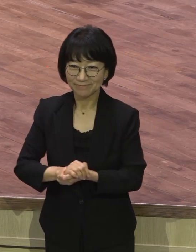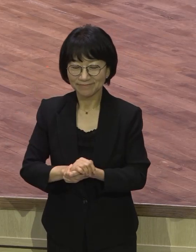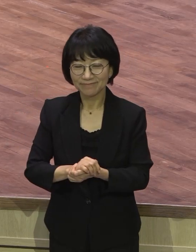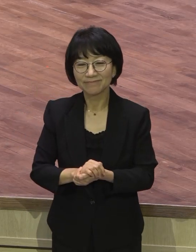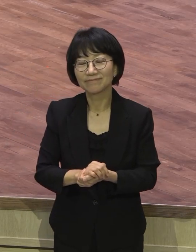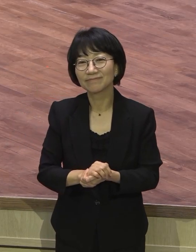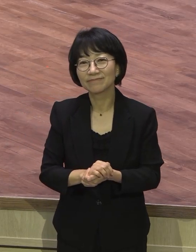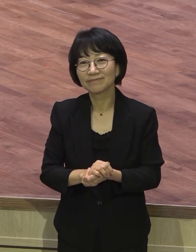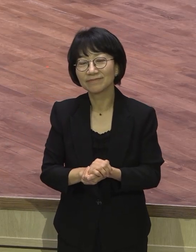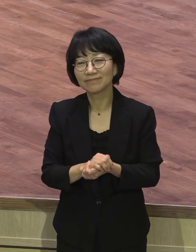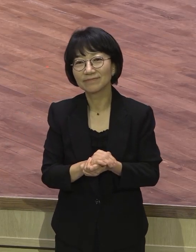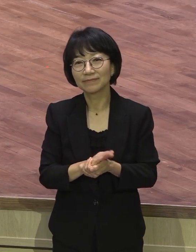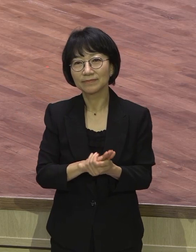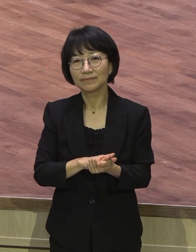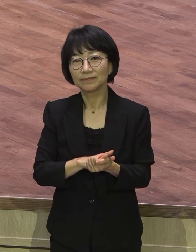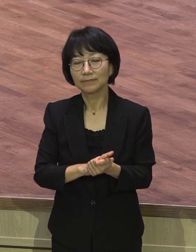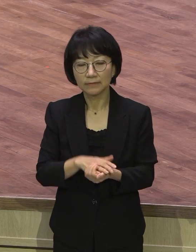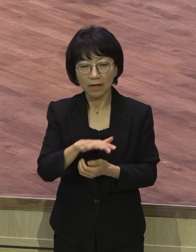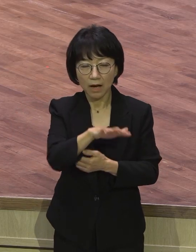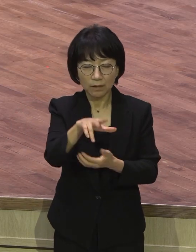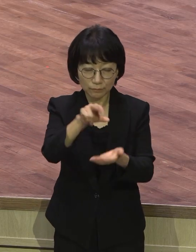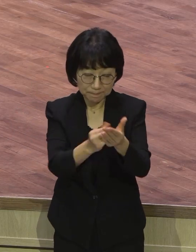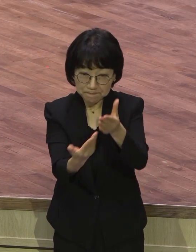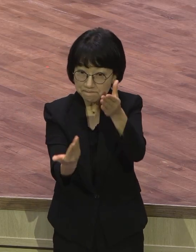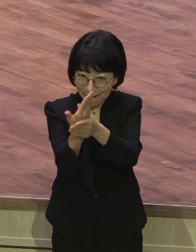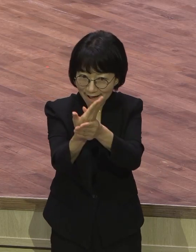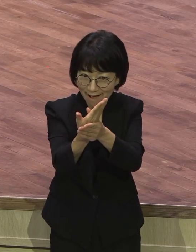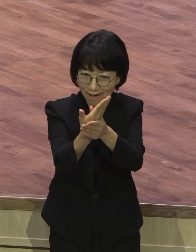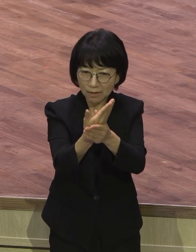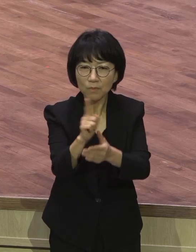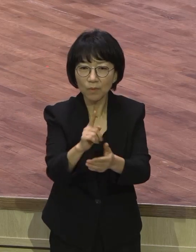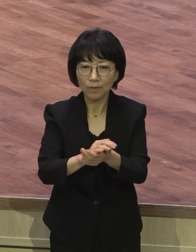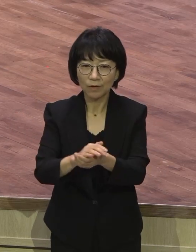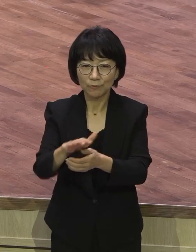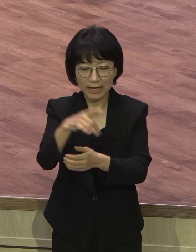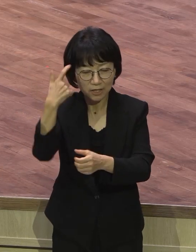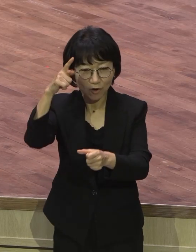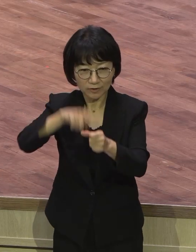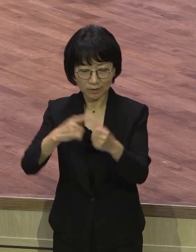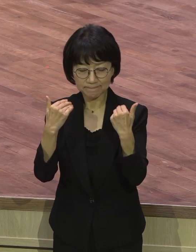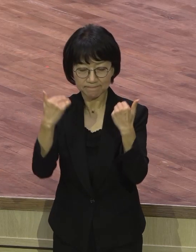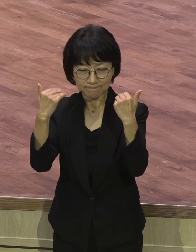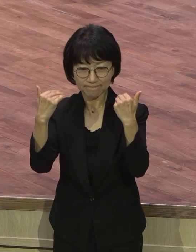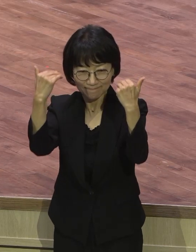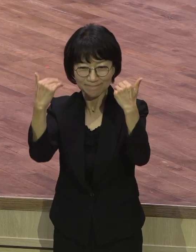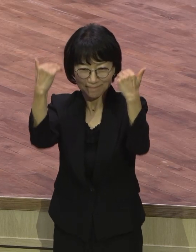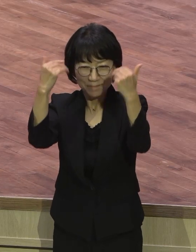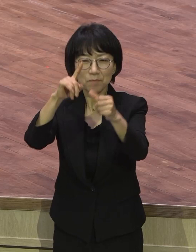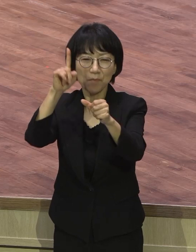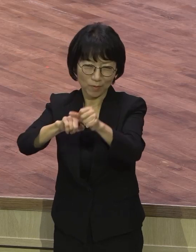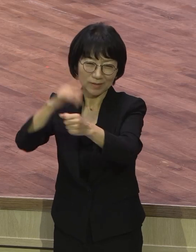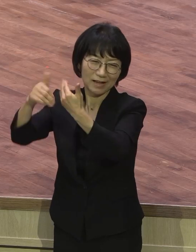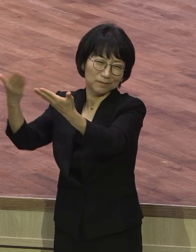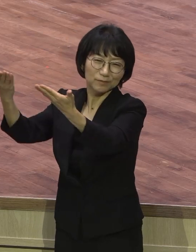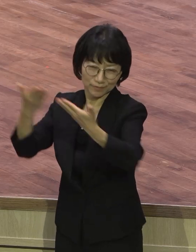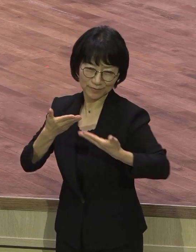광풍은요 우리의 영적 성숙을 위한 하나님의 통료라는 사실을 기억하시길 바랍니다